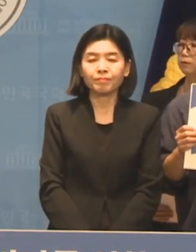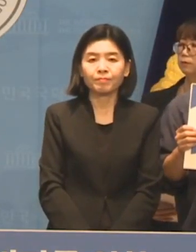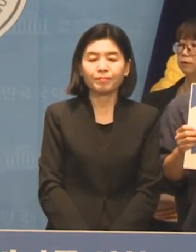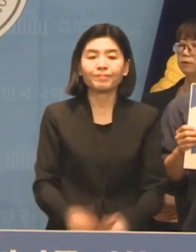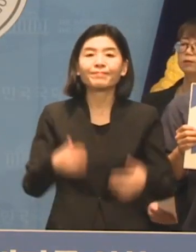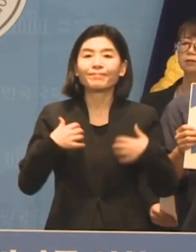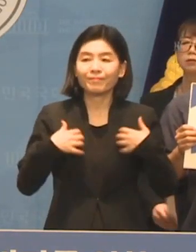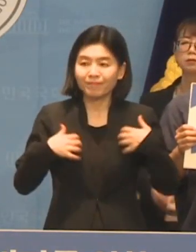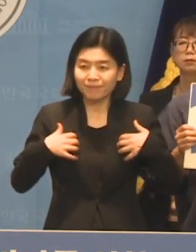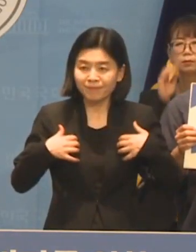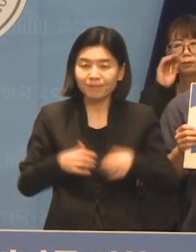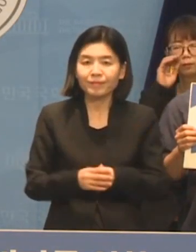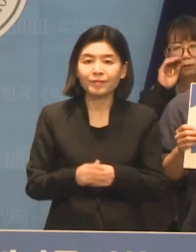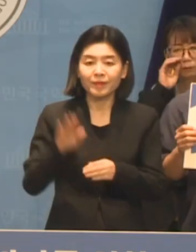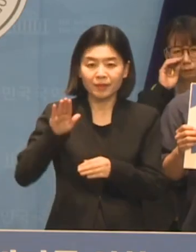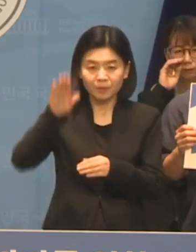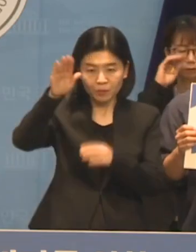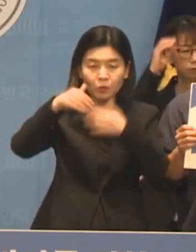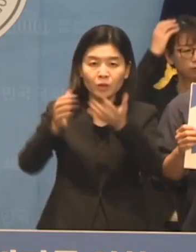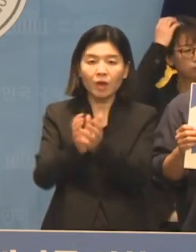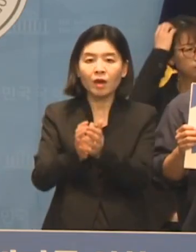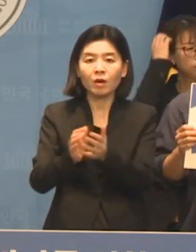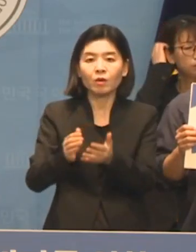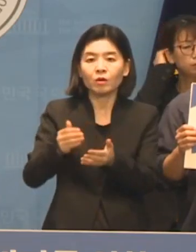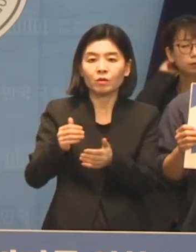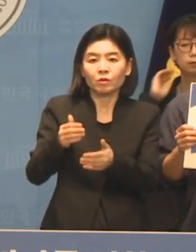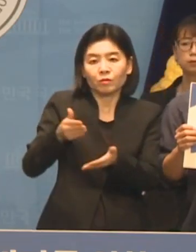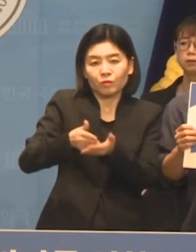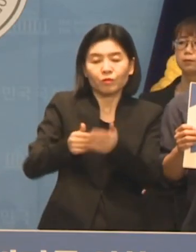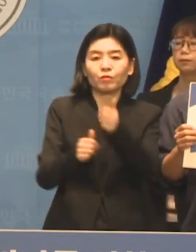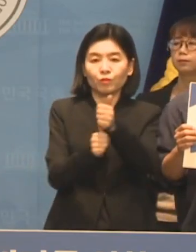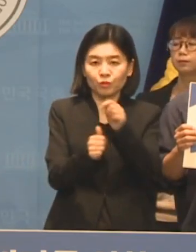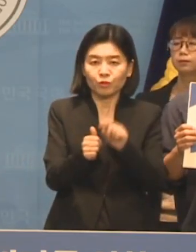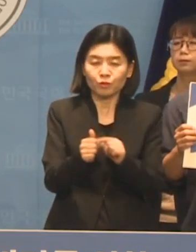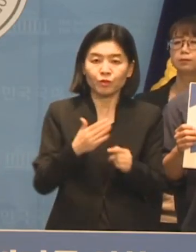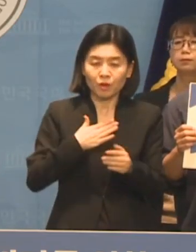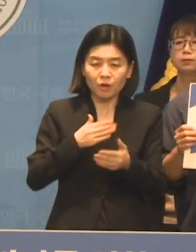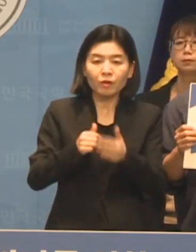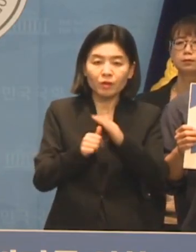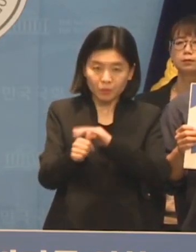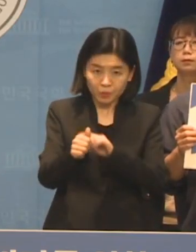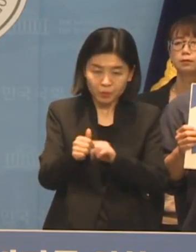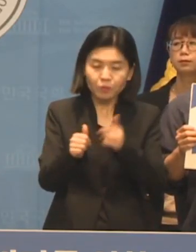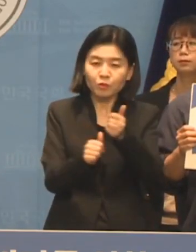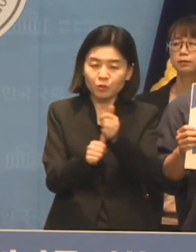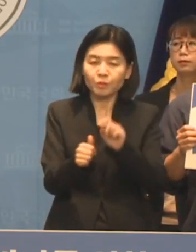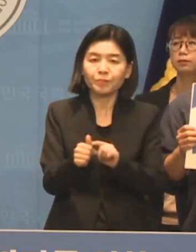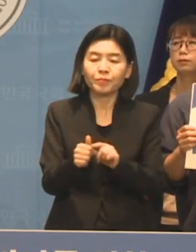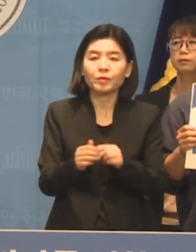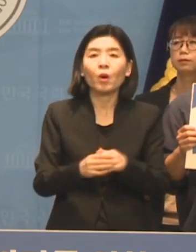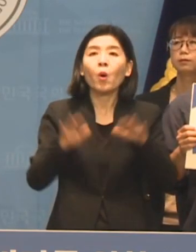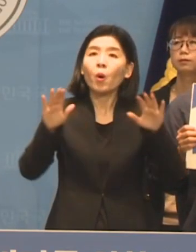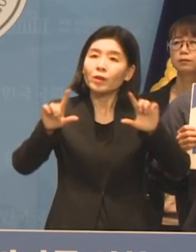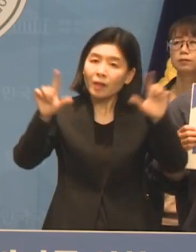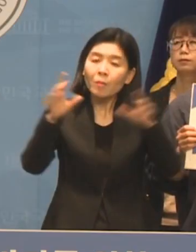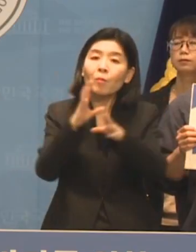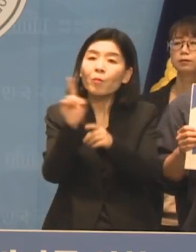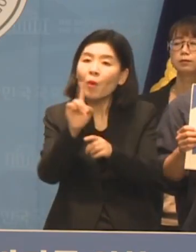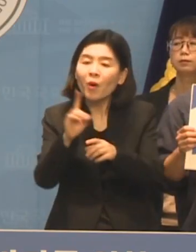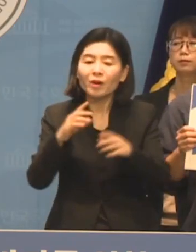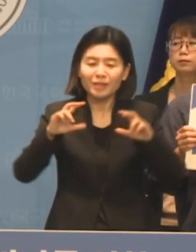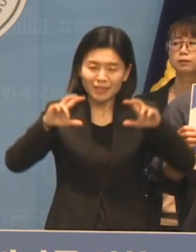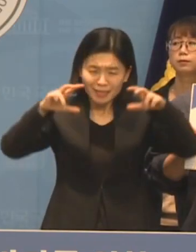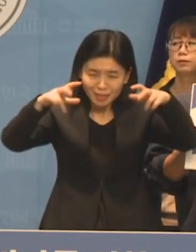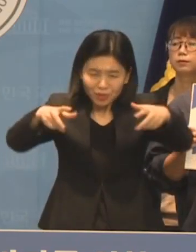네, 반갑습니다. 진보당 원내부대표 전종덕입니다. 오늘은 지구의 날입니다. 지구의